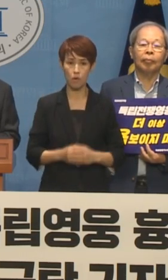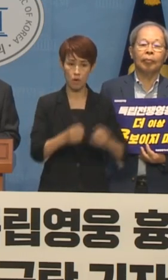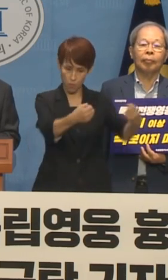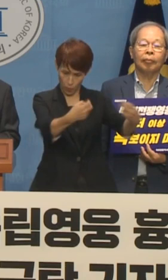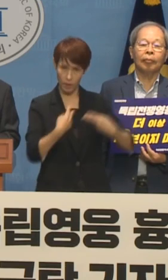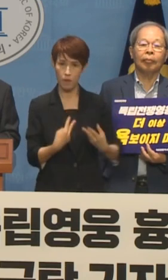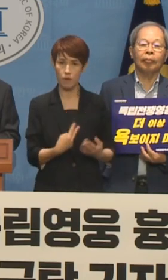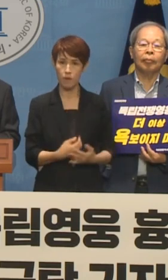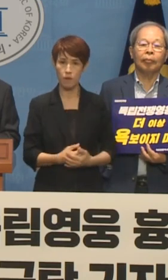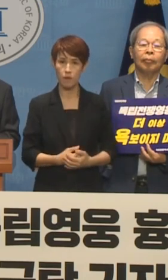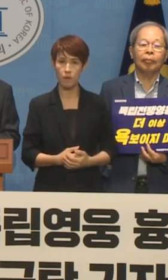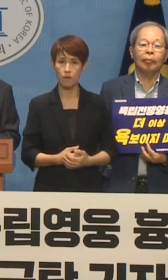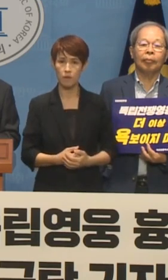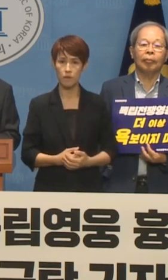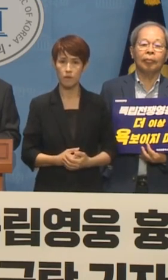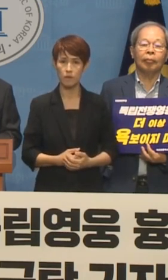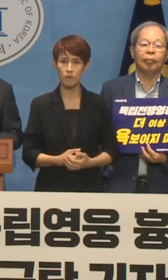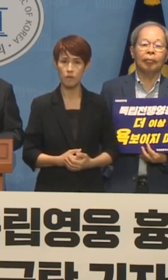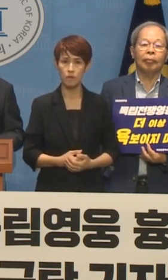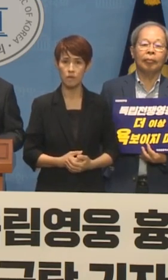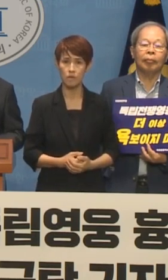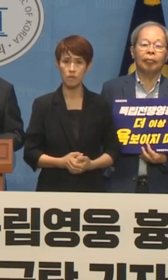보내십시오.